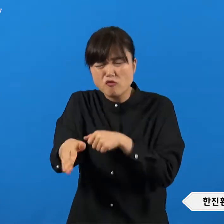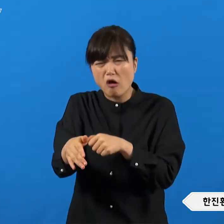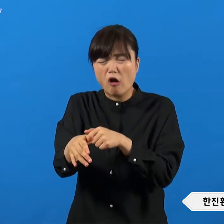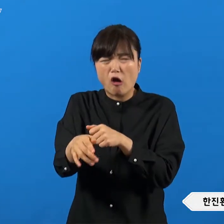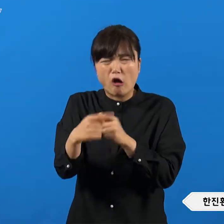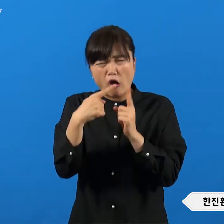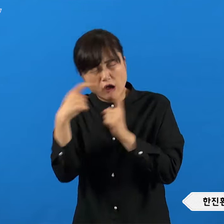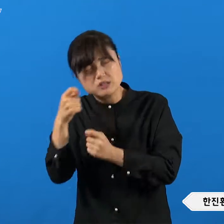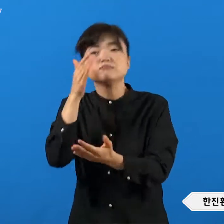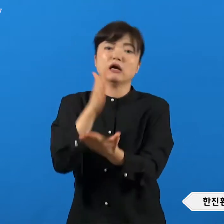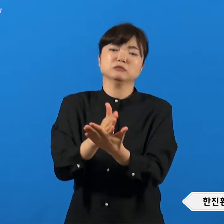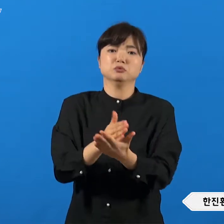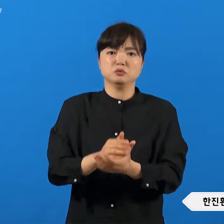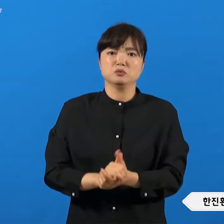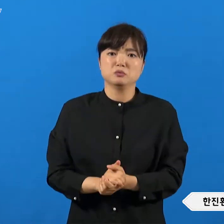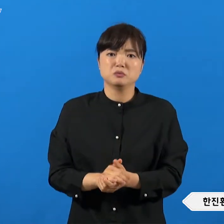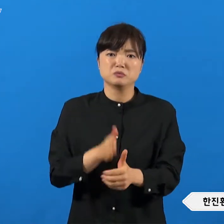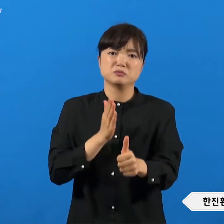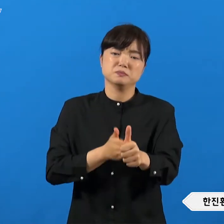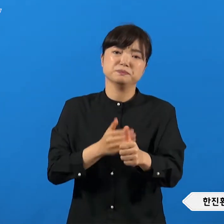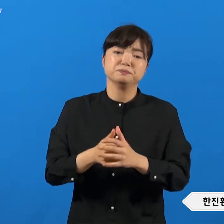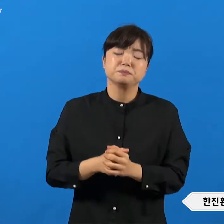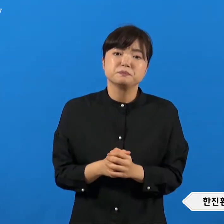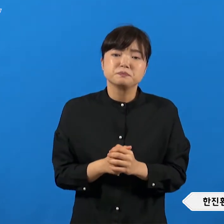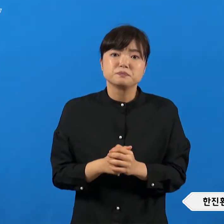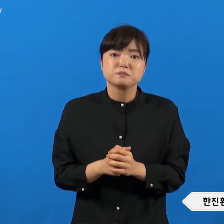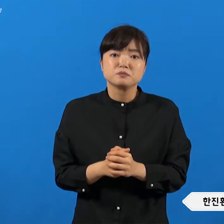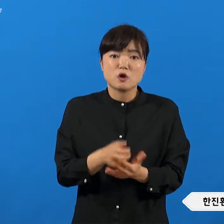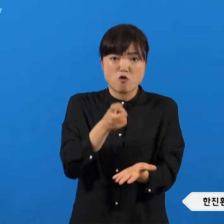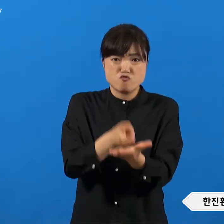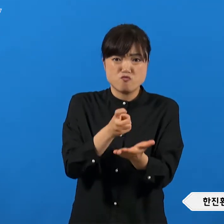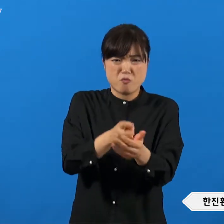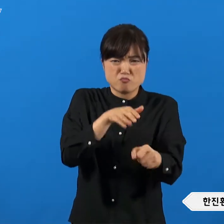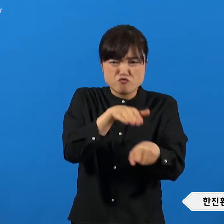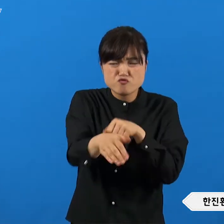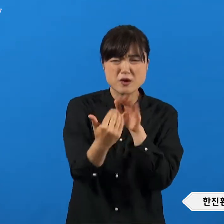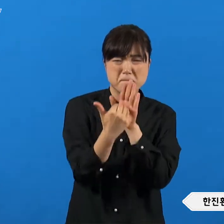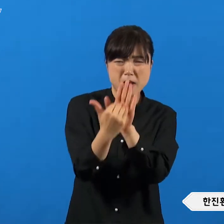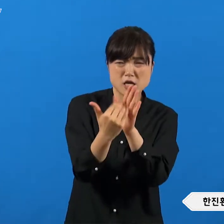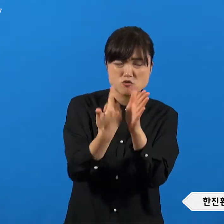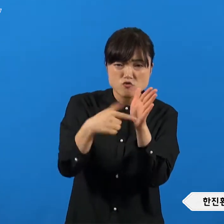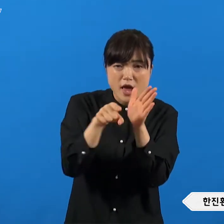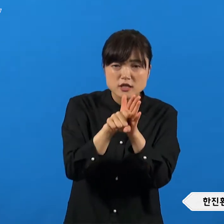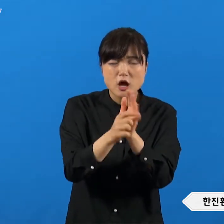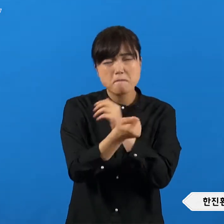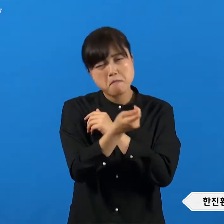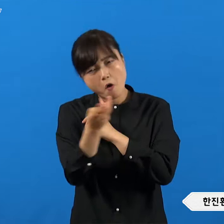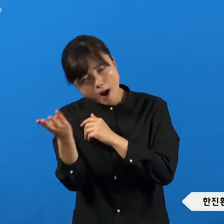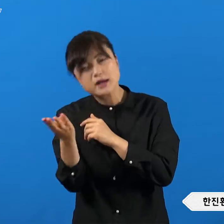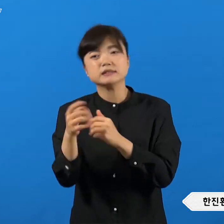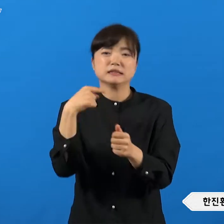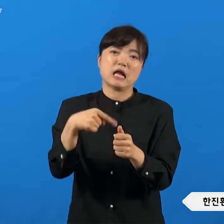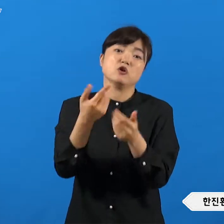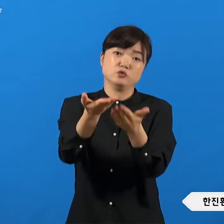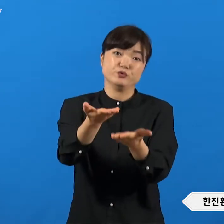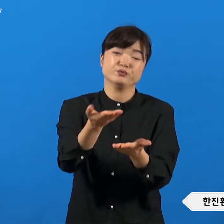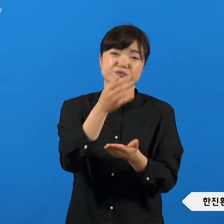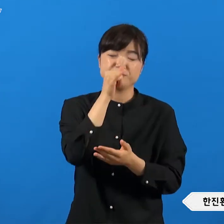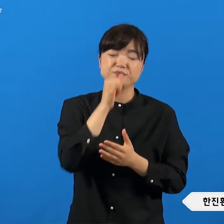됩니다. 자, 율법주의를 좀 방지할 수 있는 몇 가지 예방책이